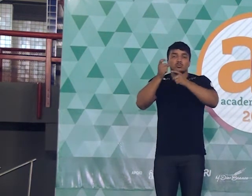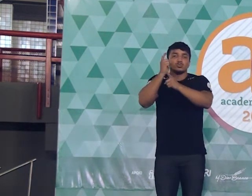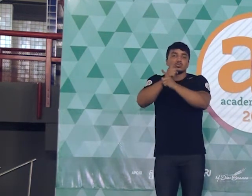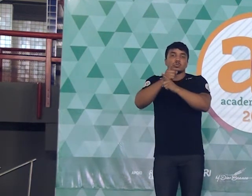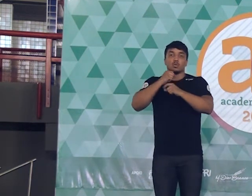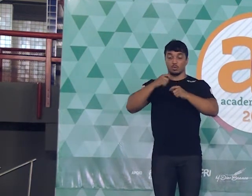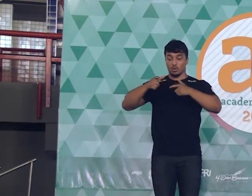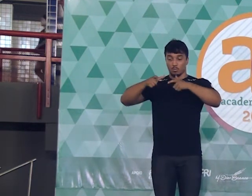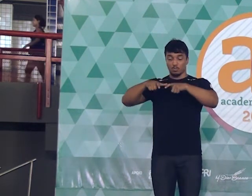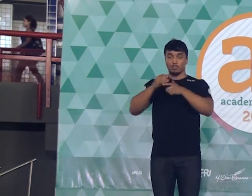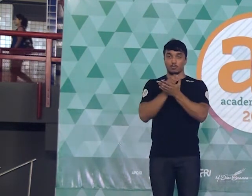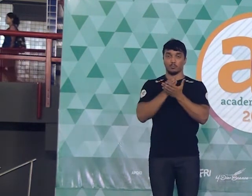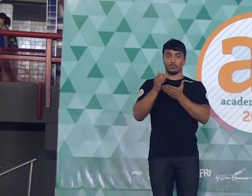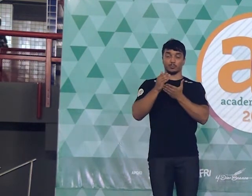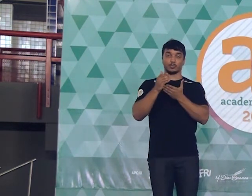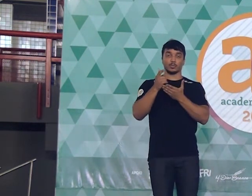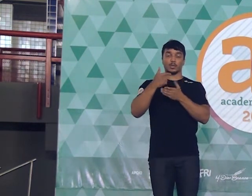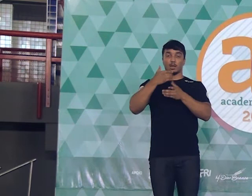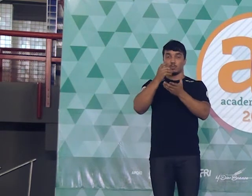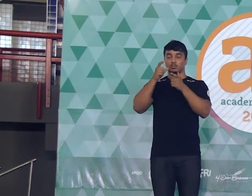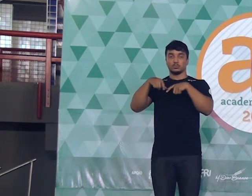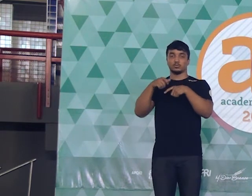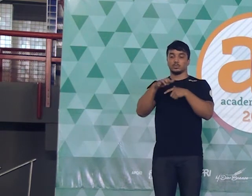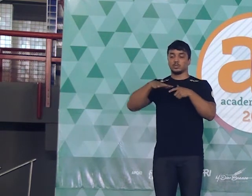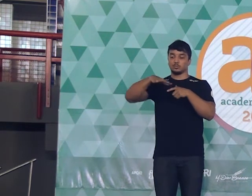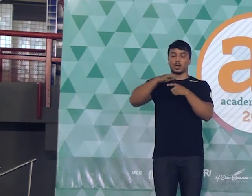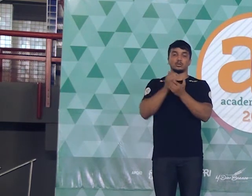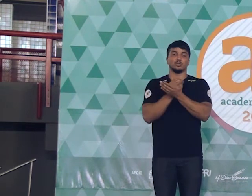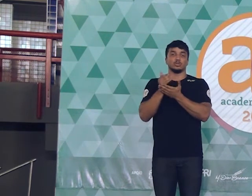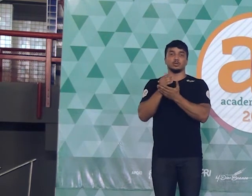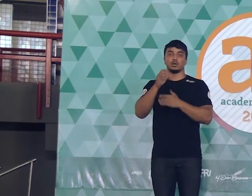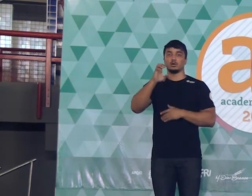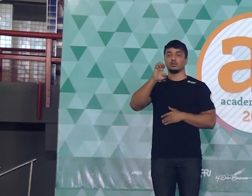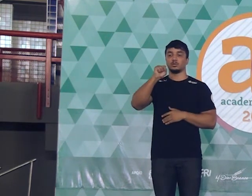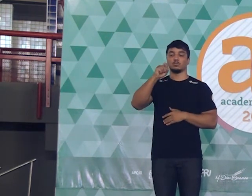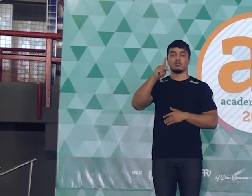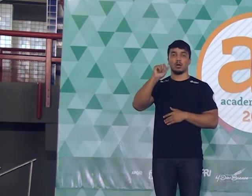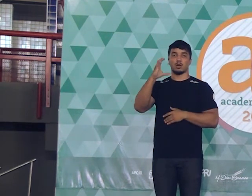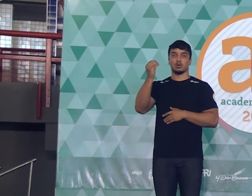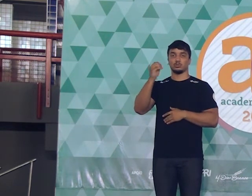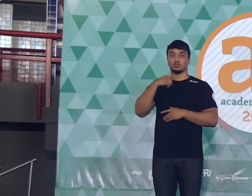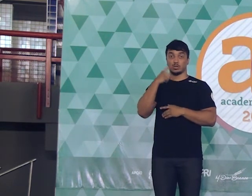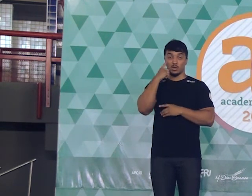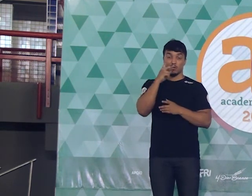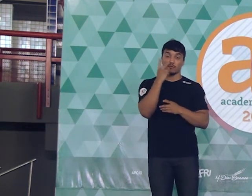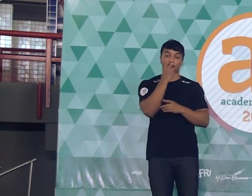chamar de posição inicial ou espaço inicial. O valor